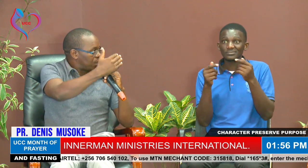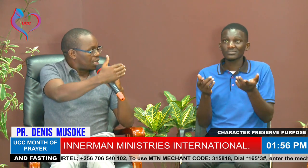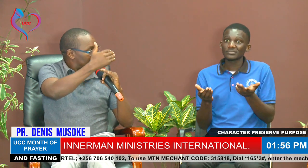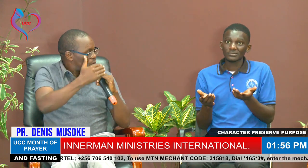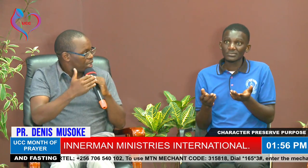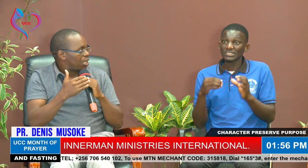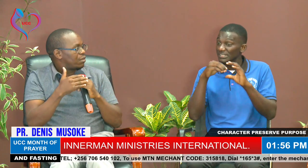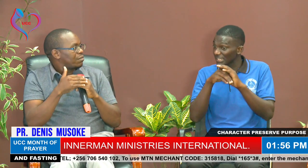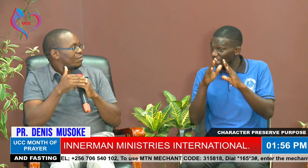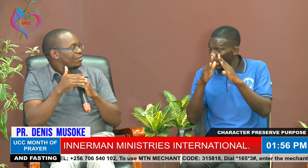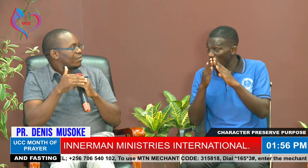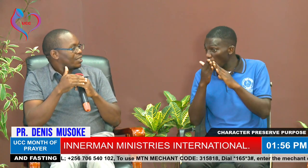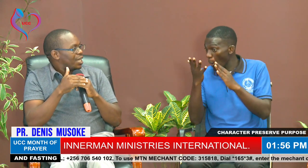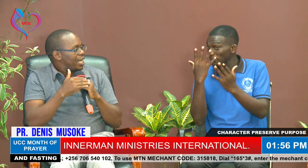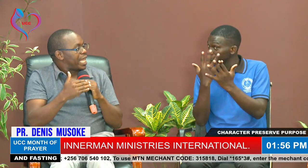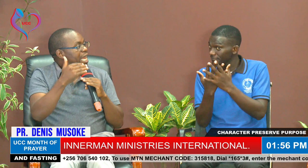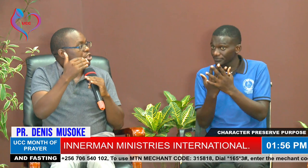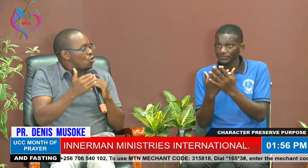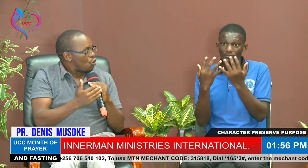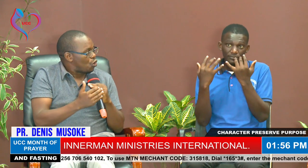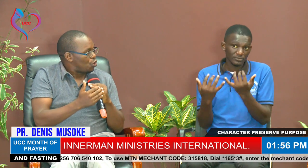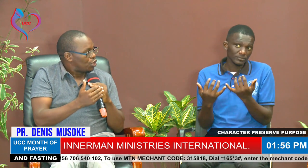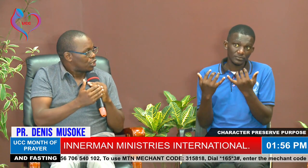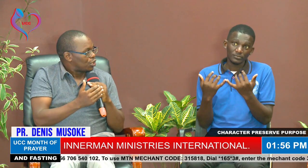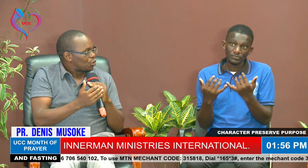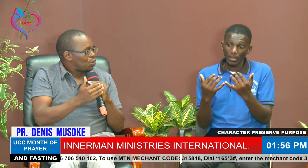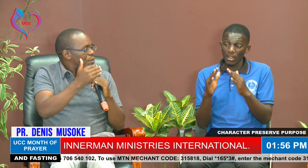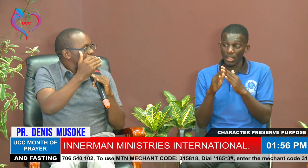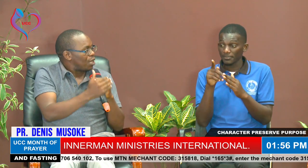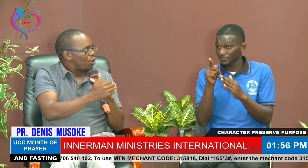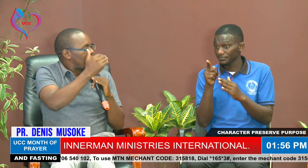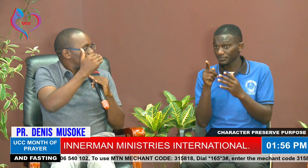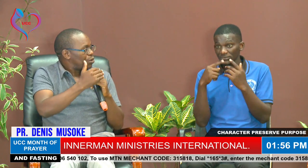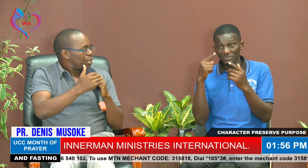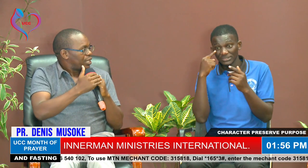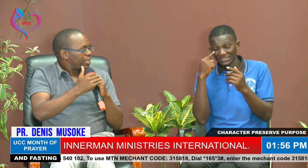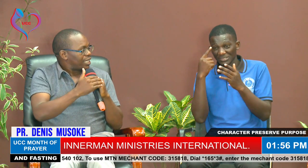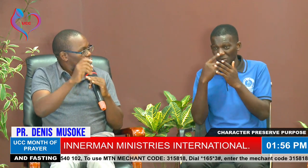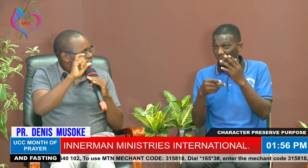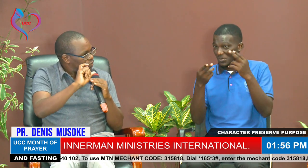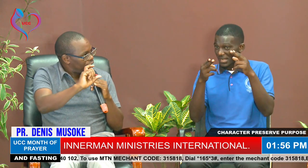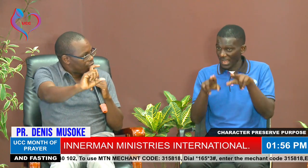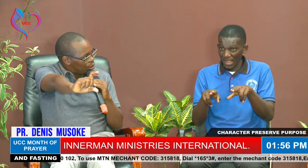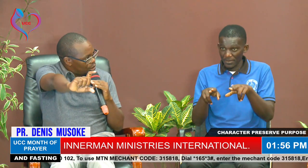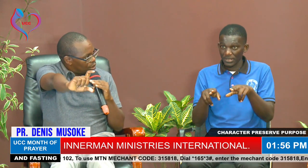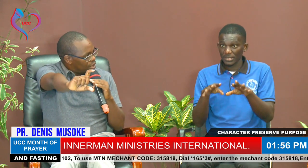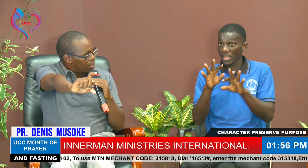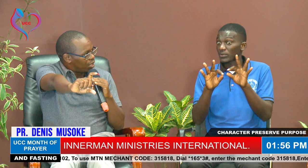musindika mukomera. Wow. Na ina yo tumulaba biyakolera yo ekirabo kye kivaayo.